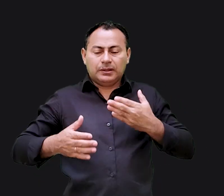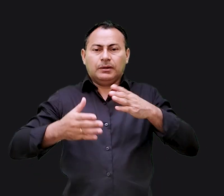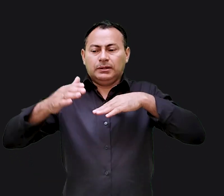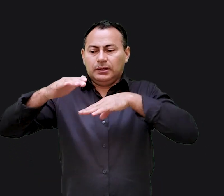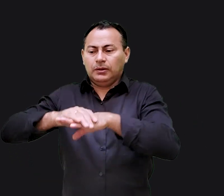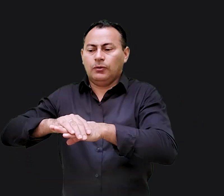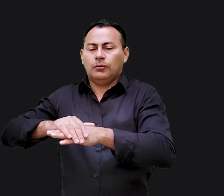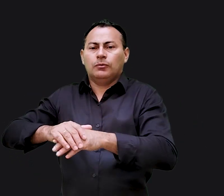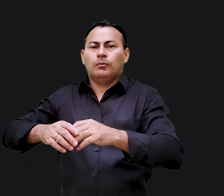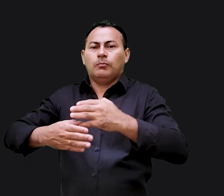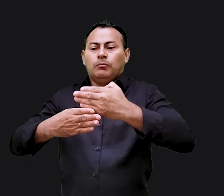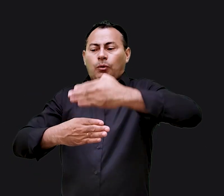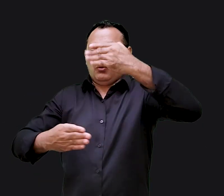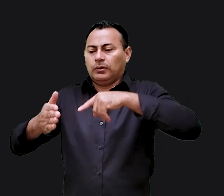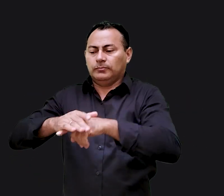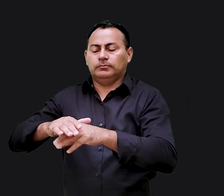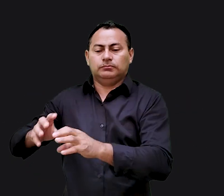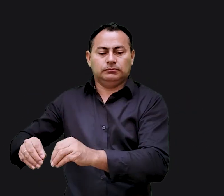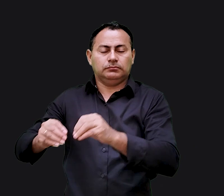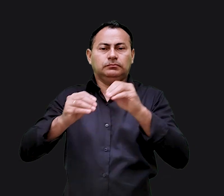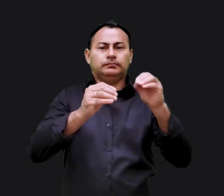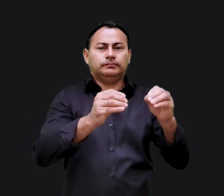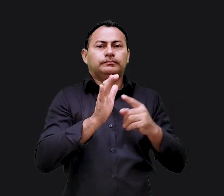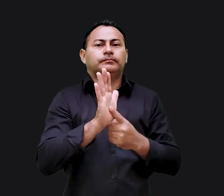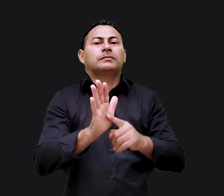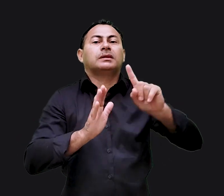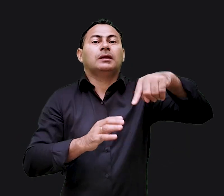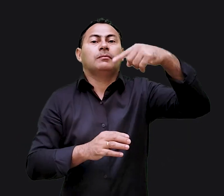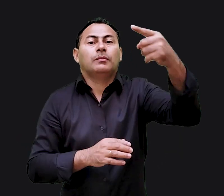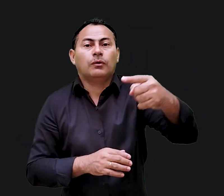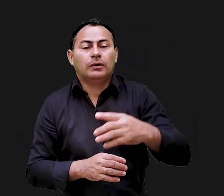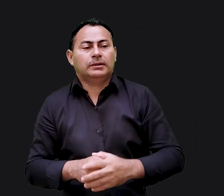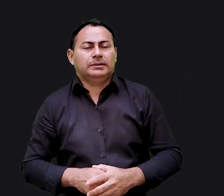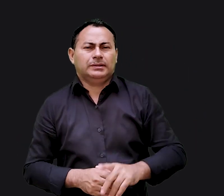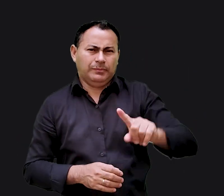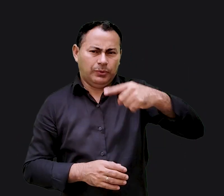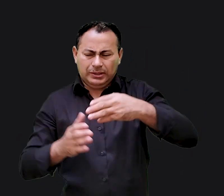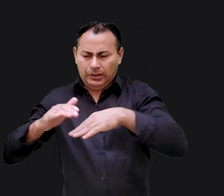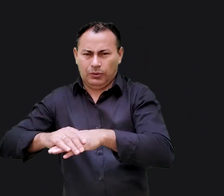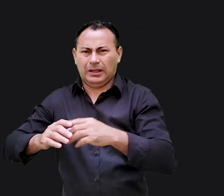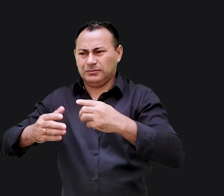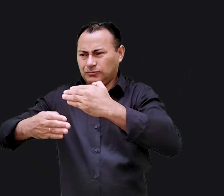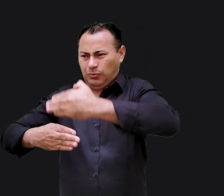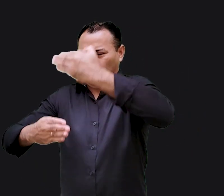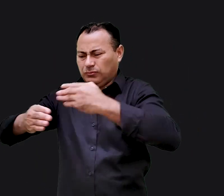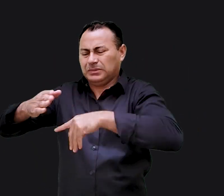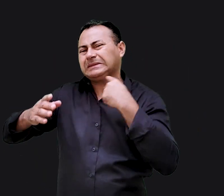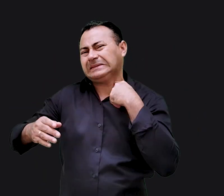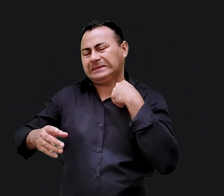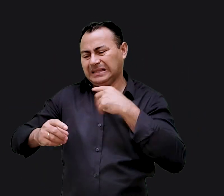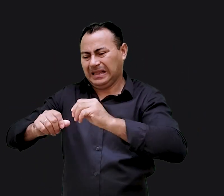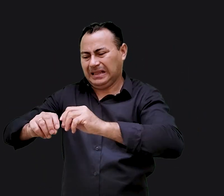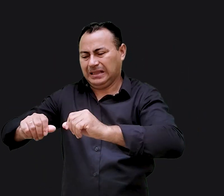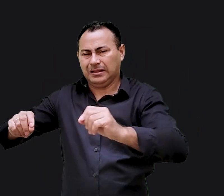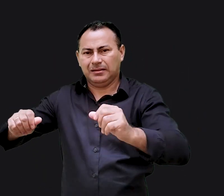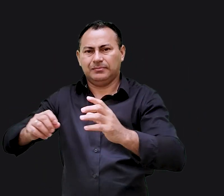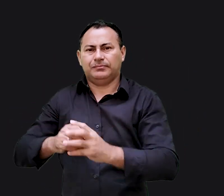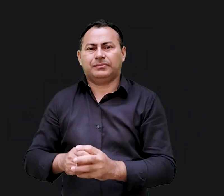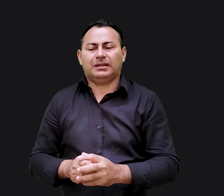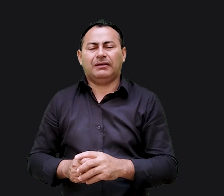ele a enterrou em um buraco no muro por meses para desenterrá-la. Depois, bem mais tarde, ela estava em decomposição